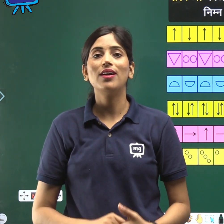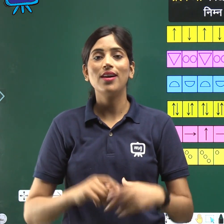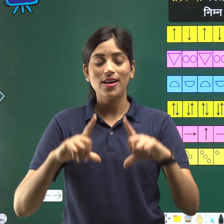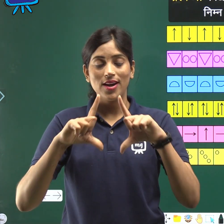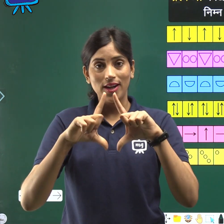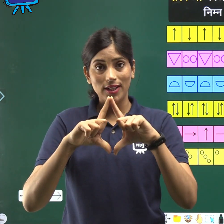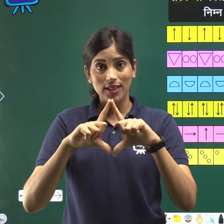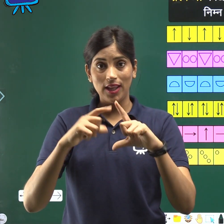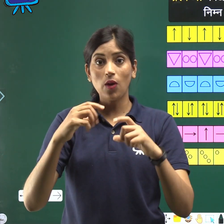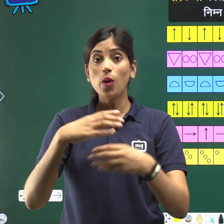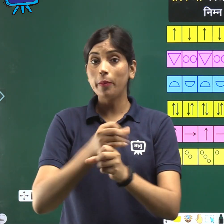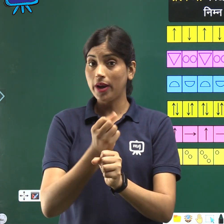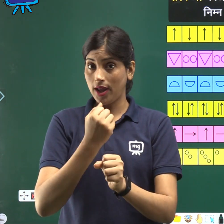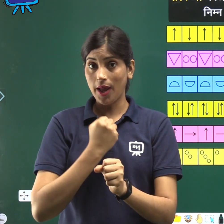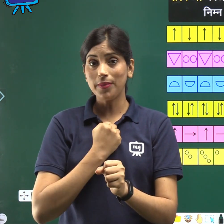त्रिकोण बनाया हमने।